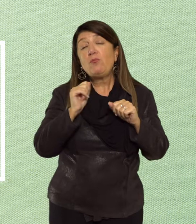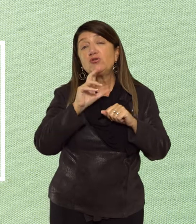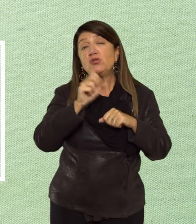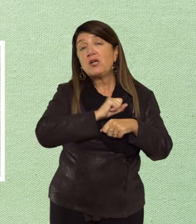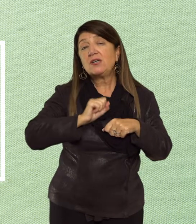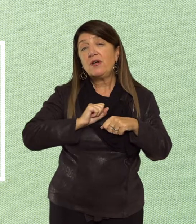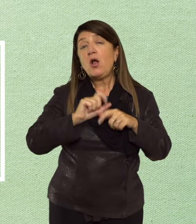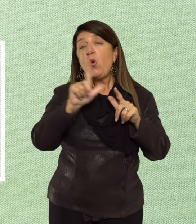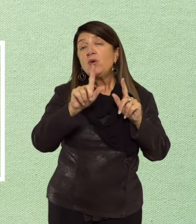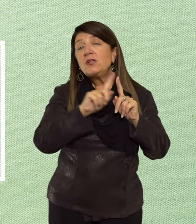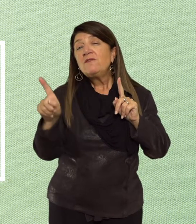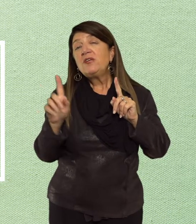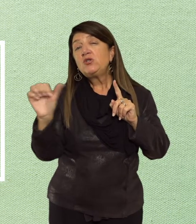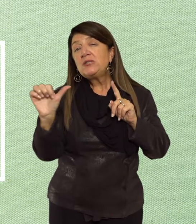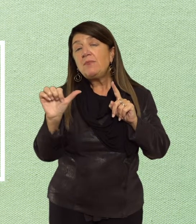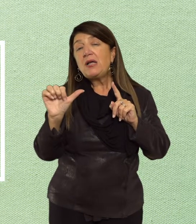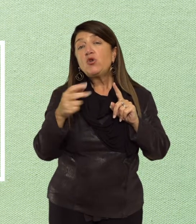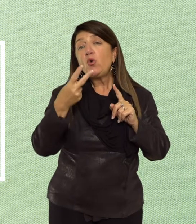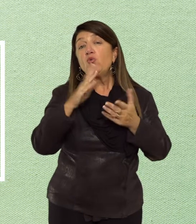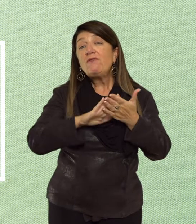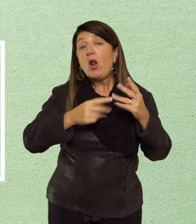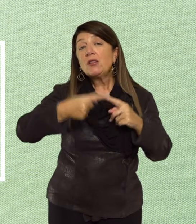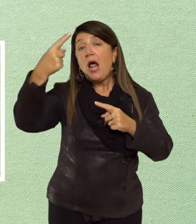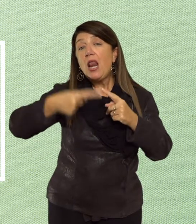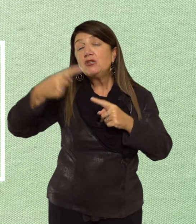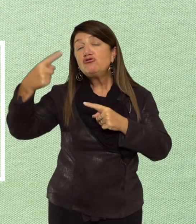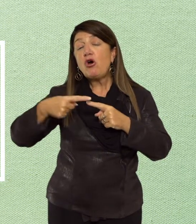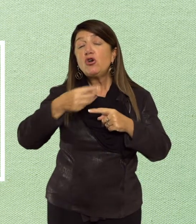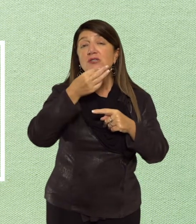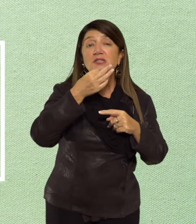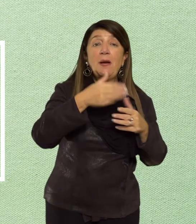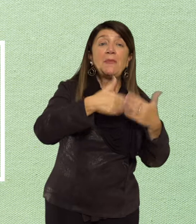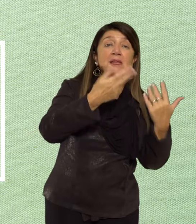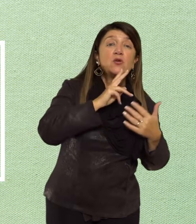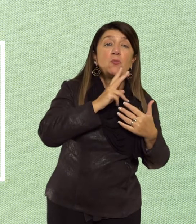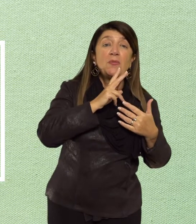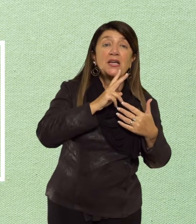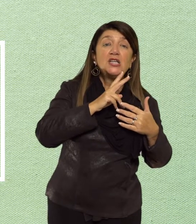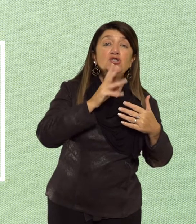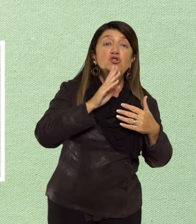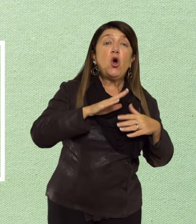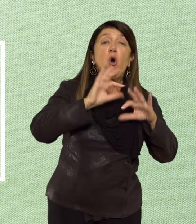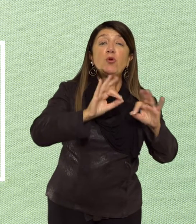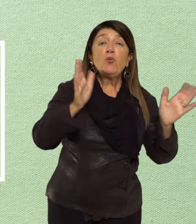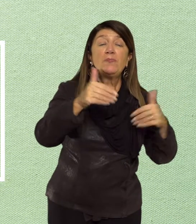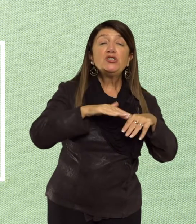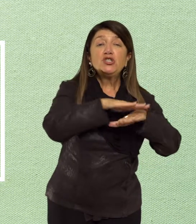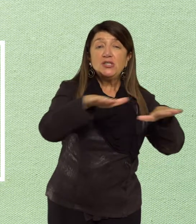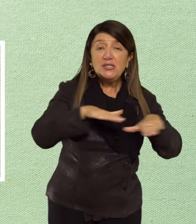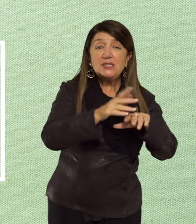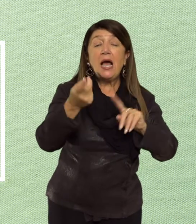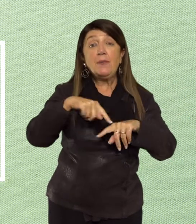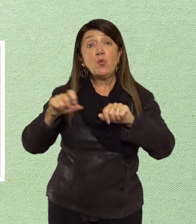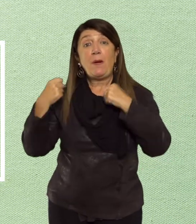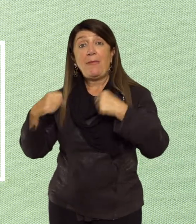dal lunedì al sabato, 2 volte al giorno, perché abbiamo 2 allenamenti in acqua la mattina e il pomeriggio, oppure abbiamo l'acqua e la palestra. Quindi insomma il